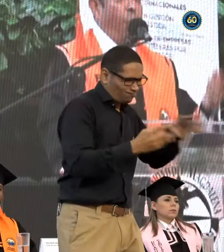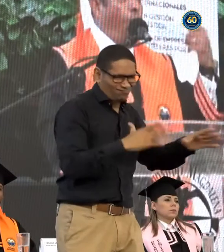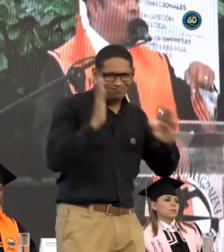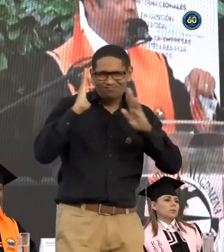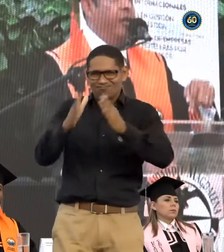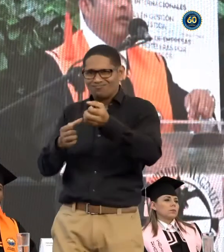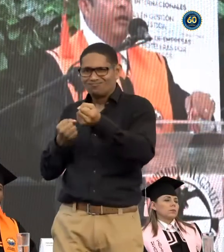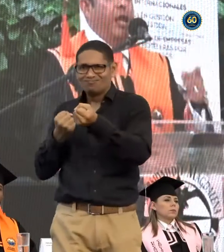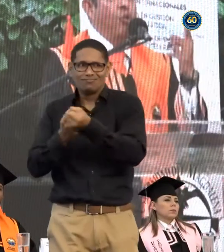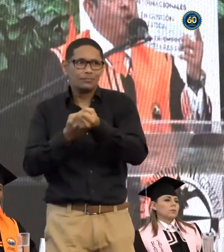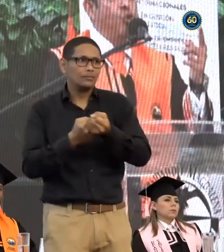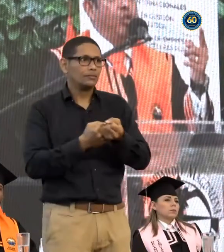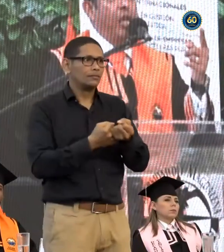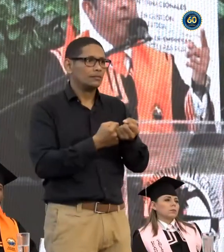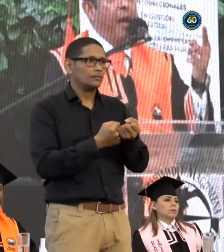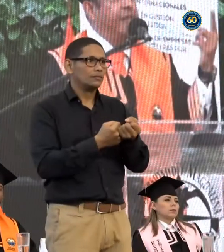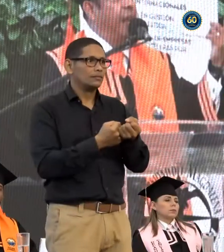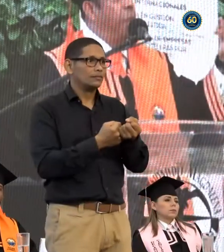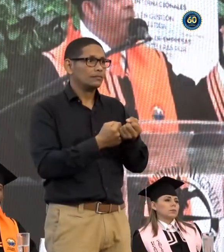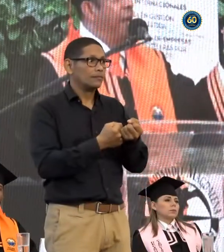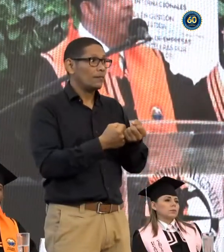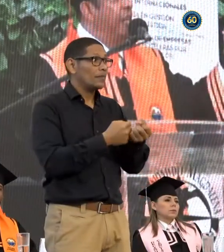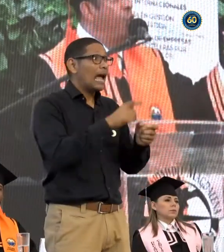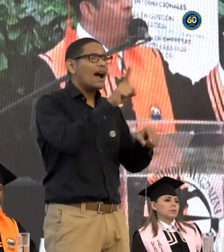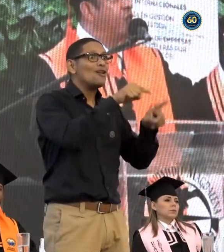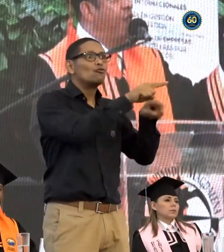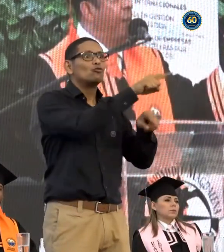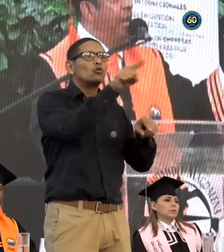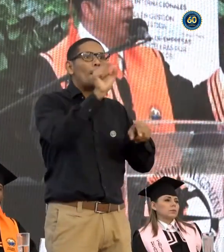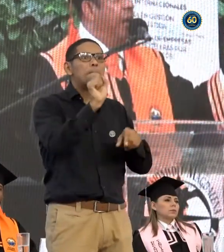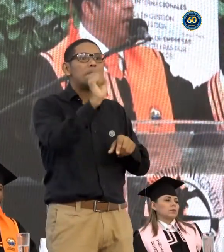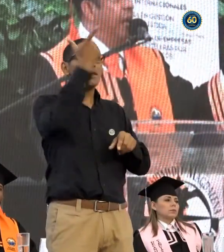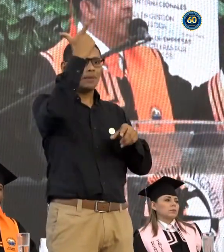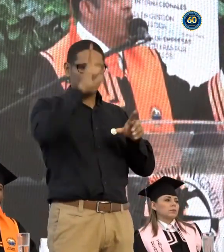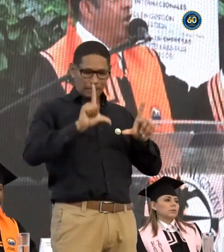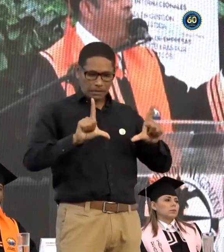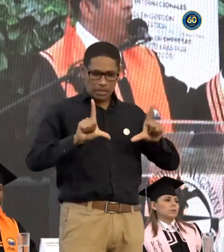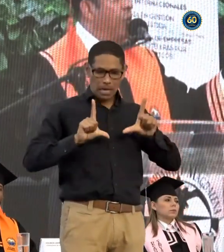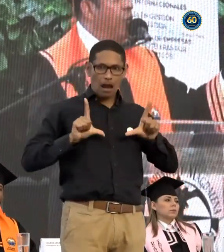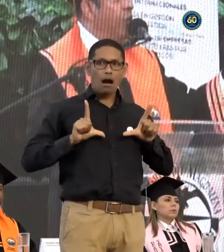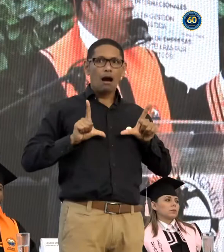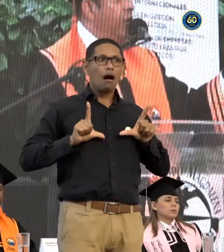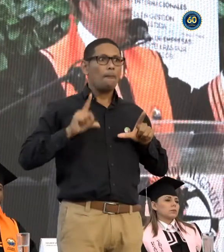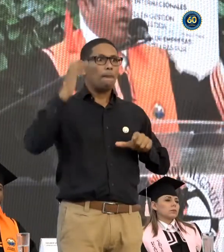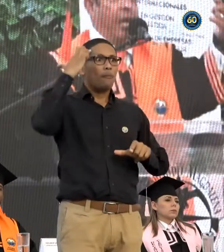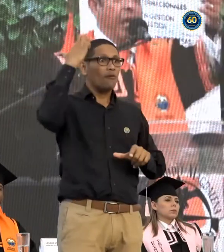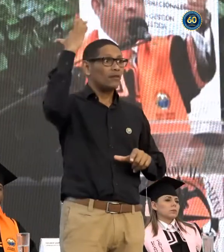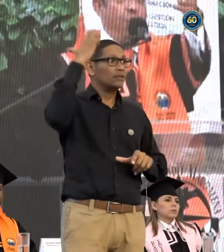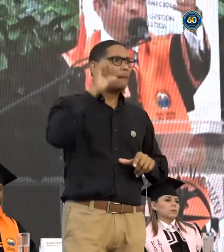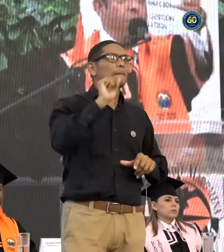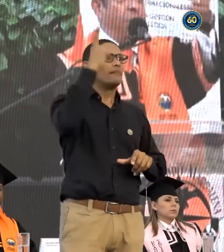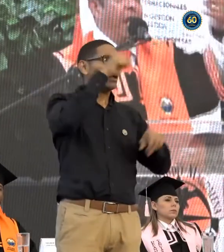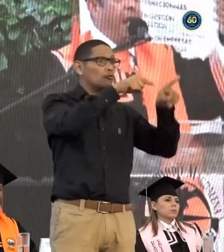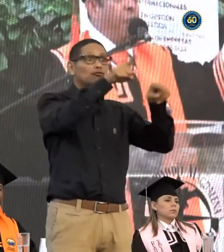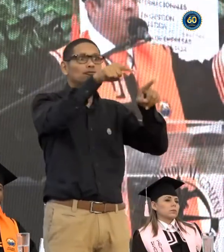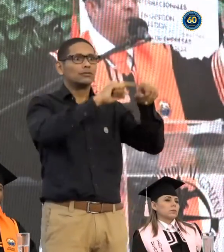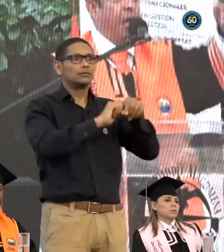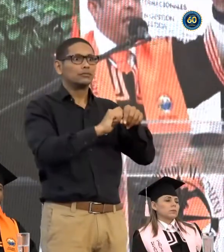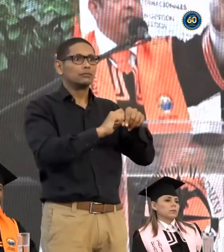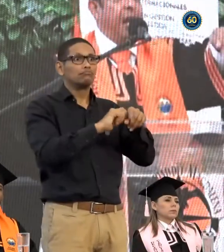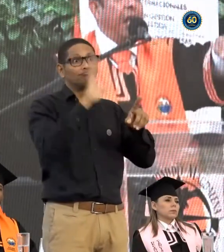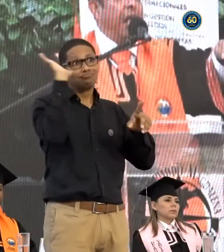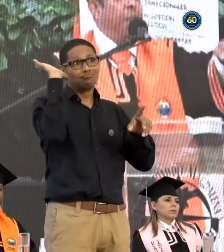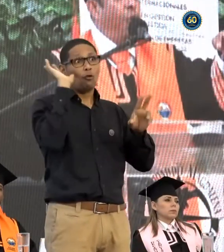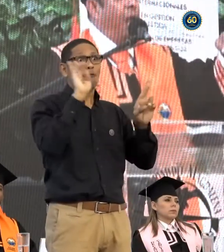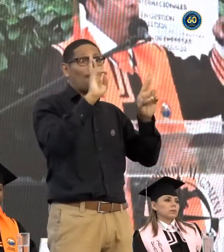que muchos de ustedes van a ser el primer título de su familia que se no sea el último que ellos tengan la posibilidad de estar aquí porque